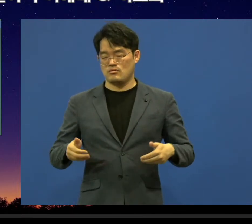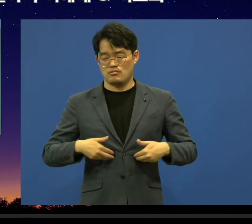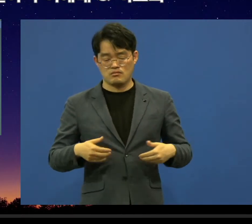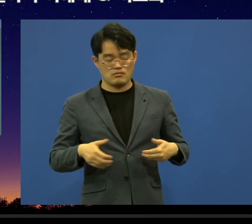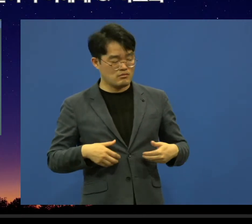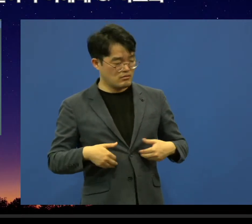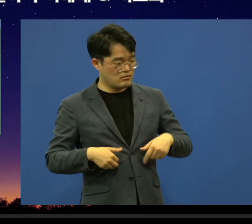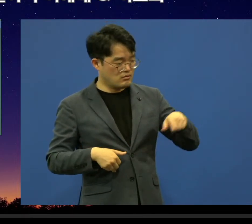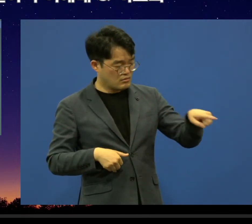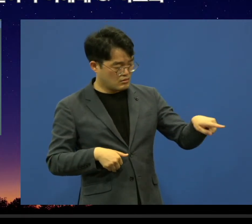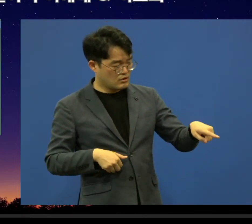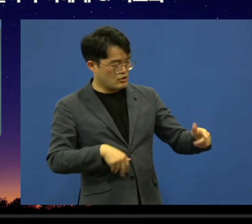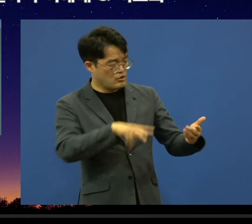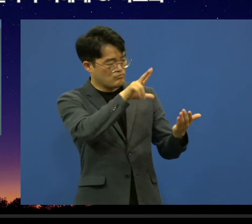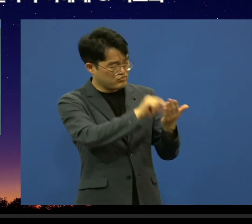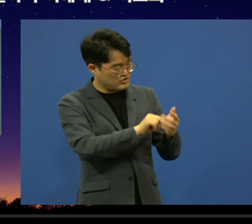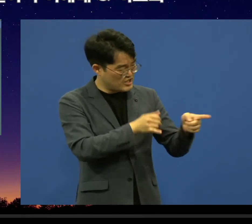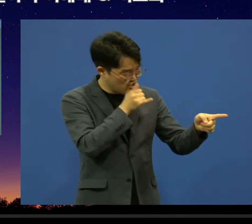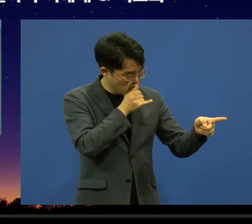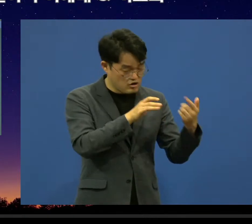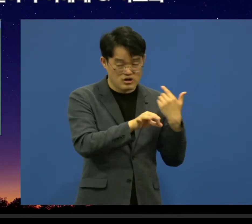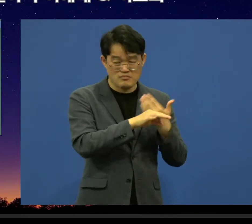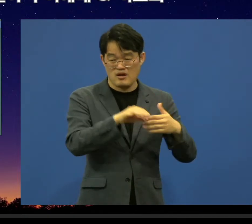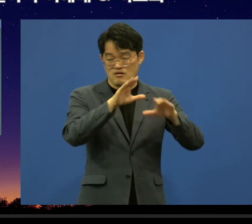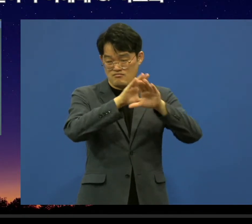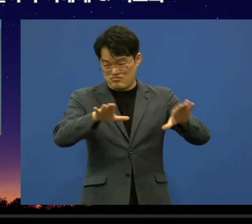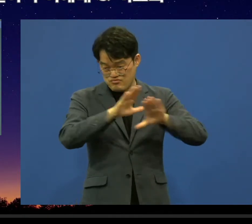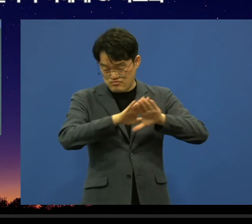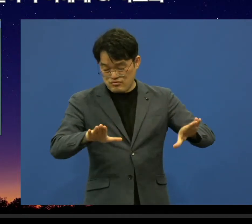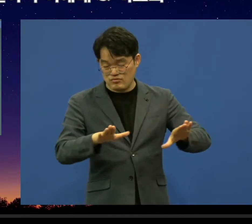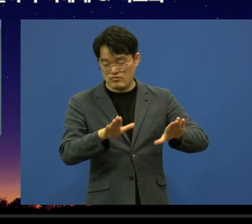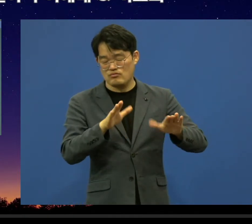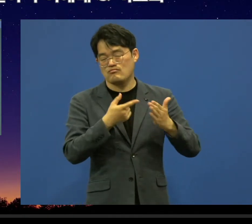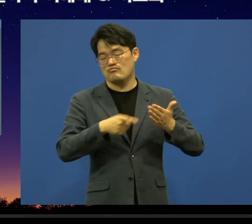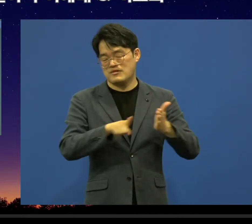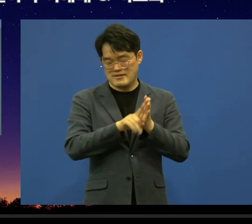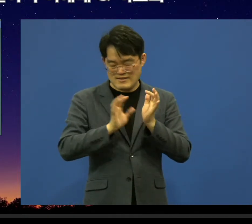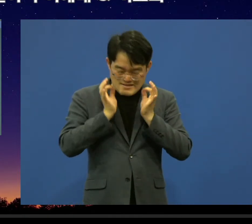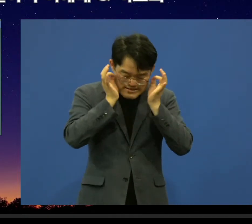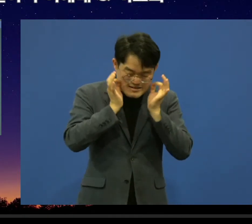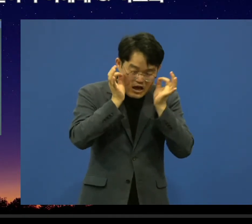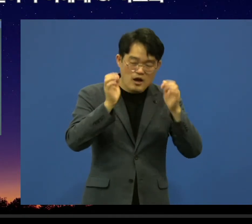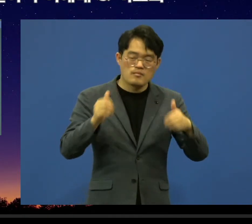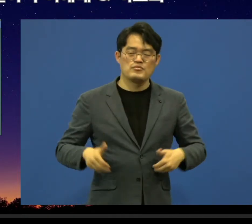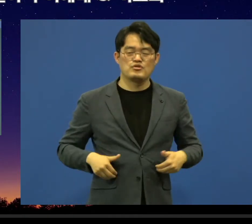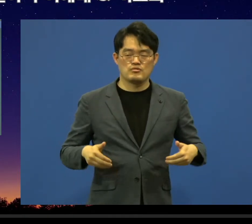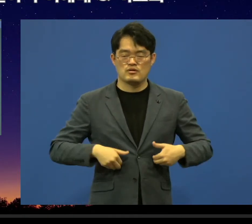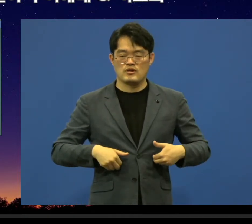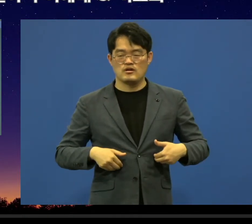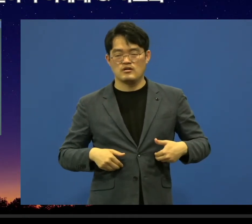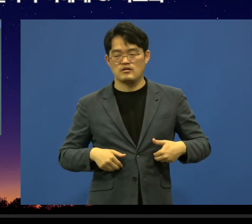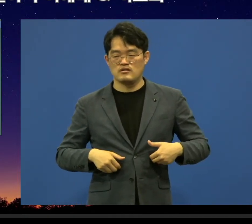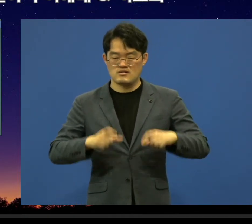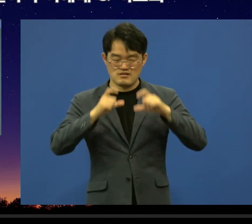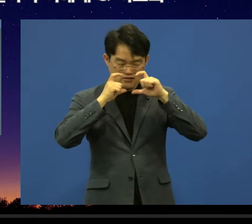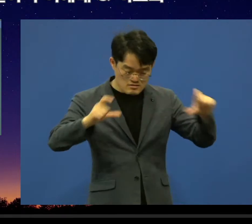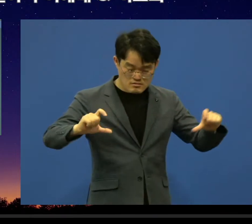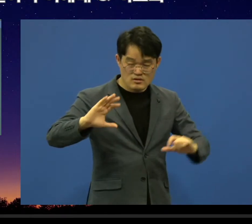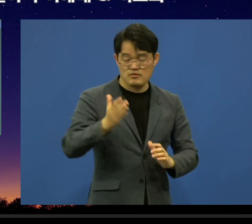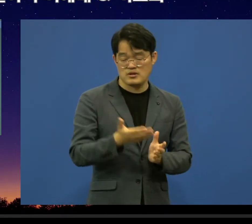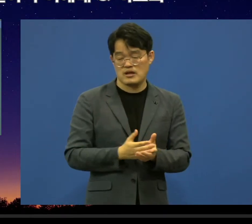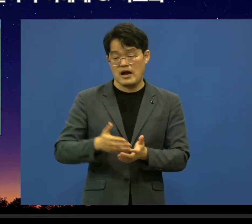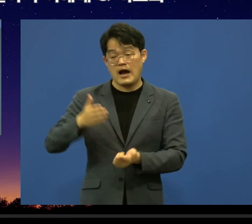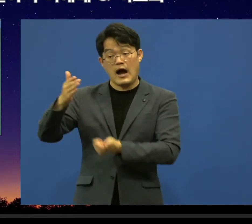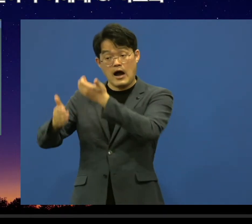줄이 여러분 묶여있으면 분노해야 돼요. 그리고 선포해야 돼요. 하나님의 아들, 딸이 지나가는데 하나님의